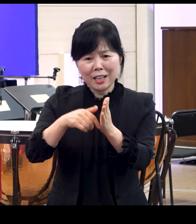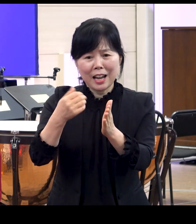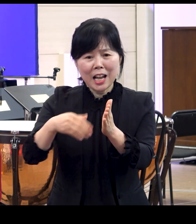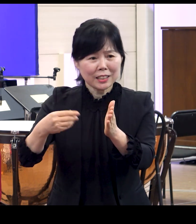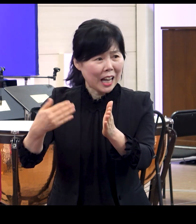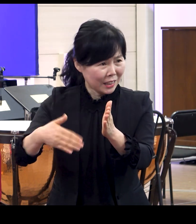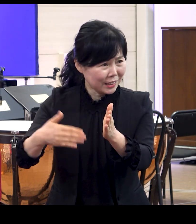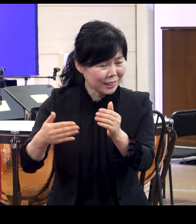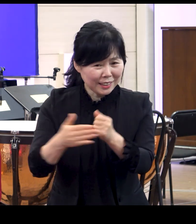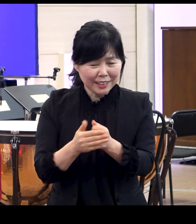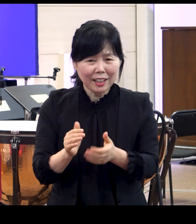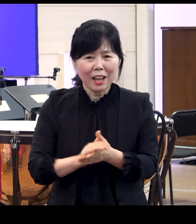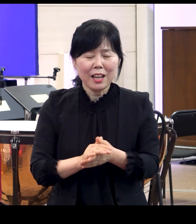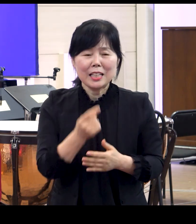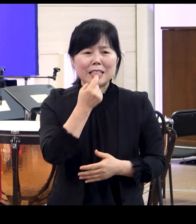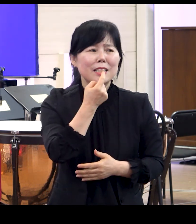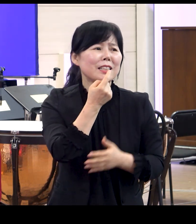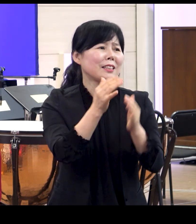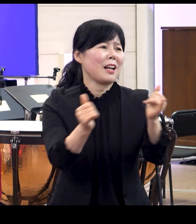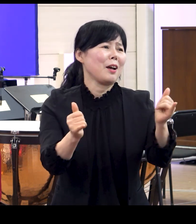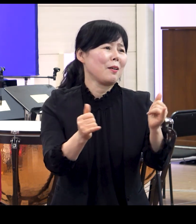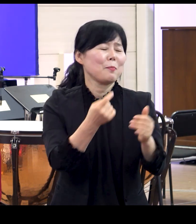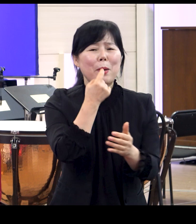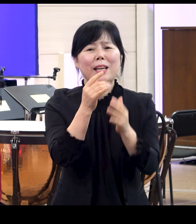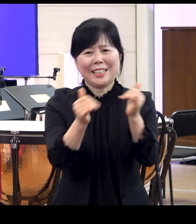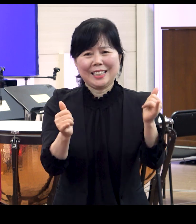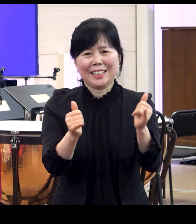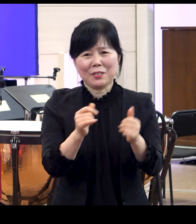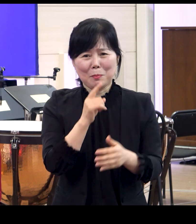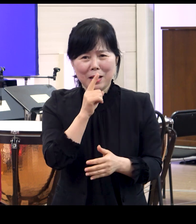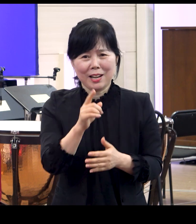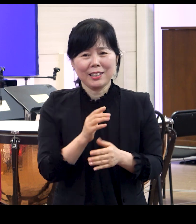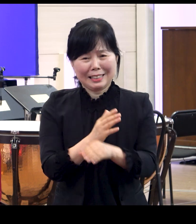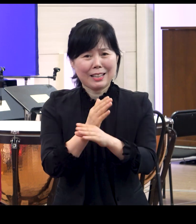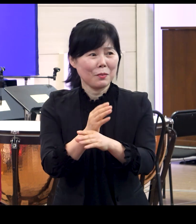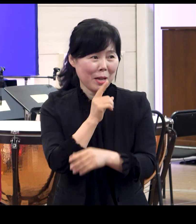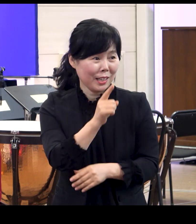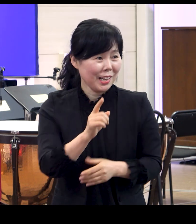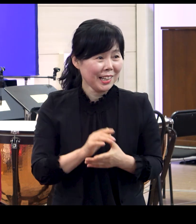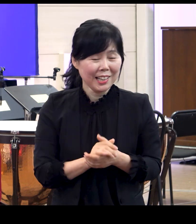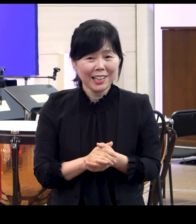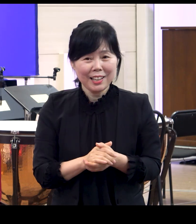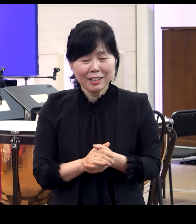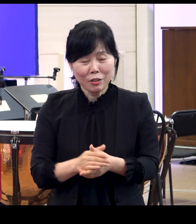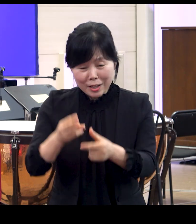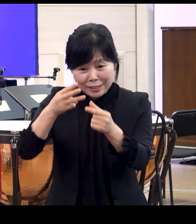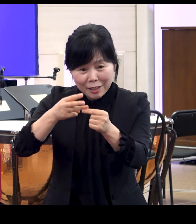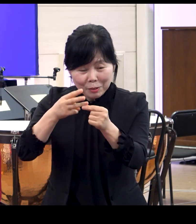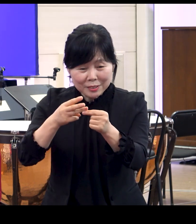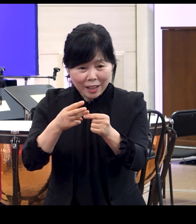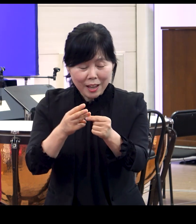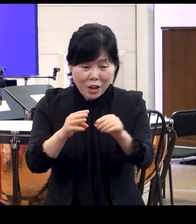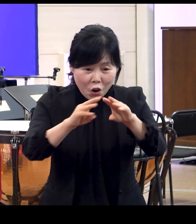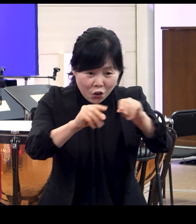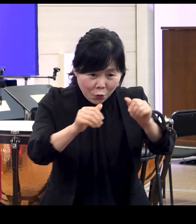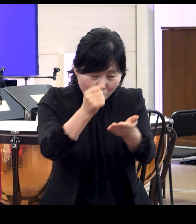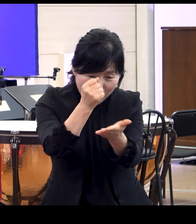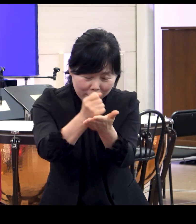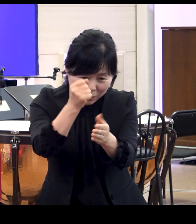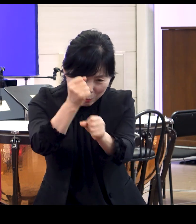익은 것이 백인이고, 그래서 3-4번 다시 한번, 그래서 흙으로 구워가지고 이제